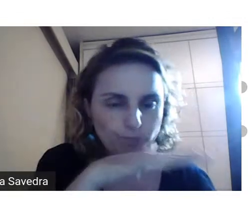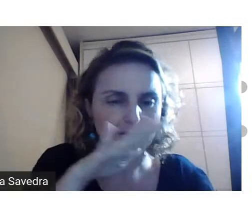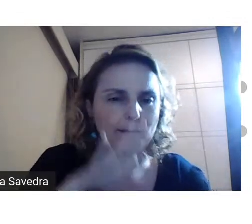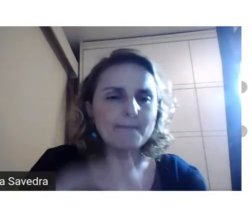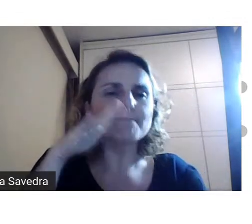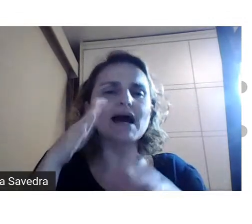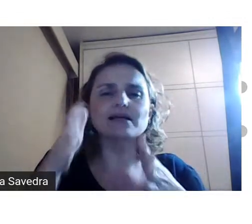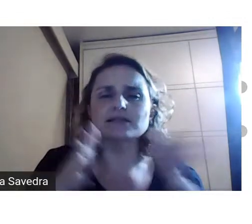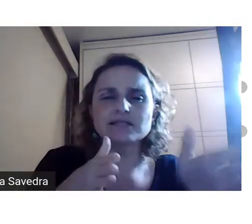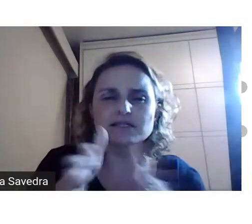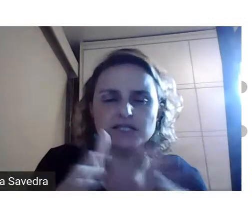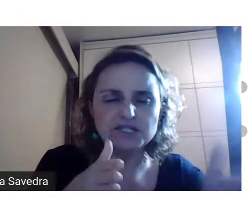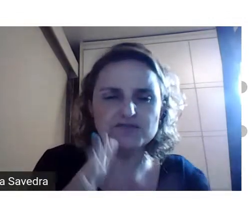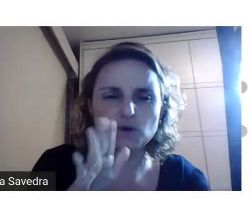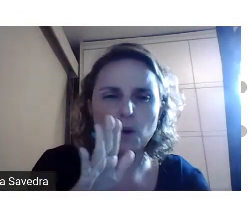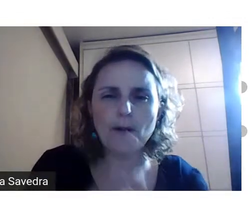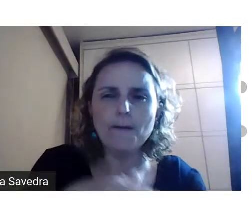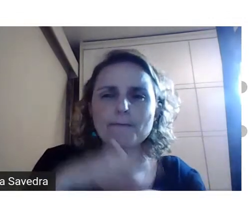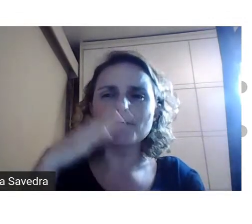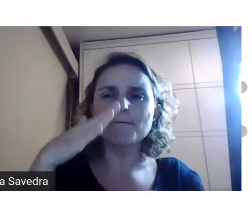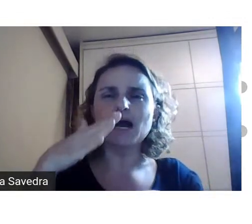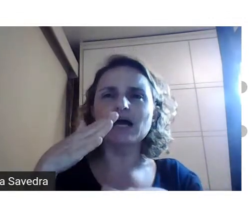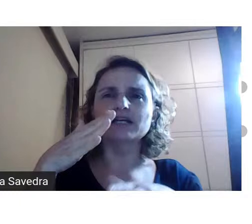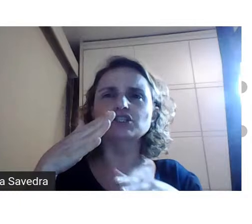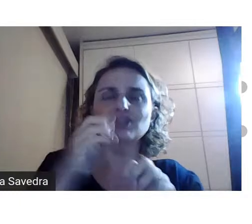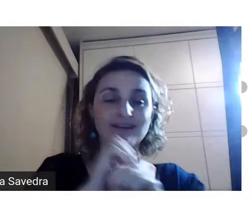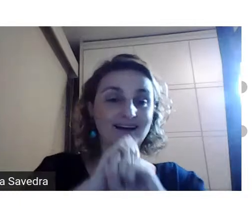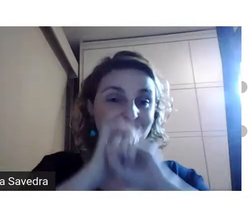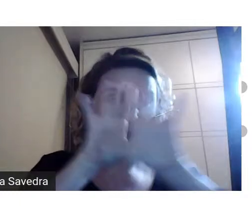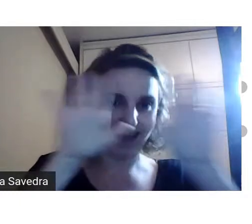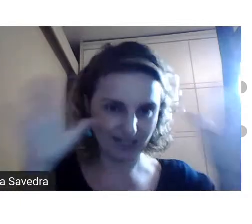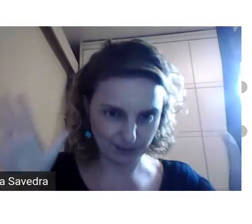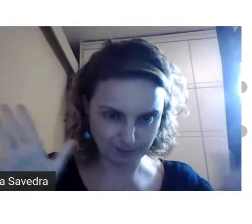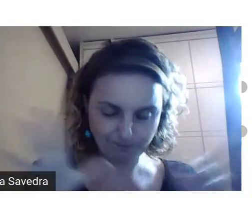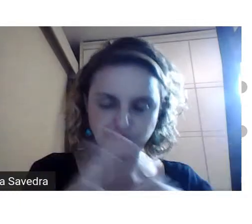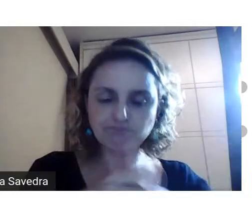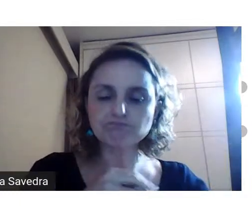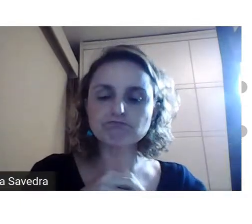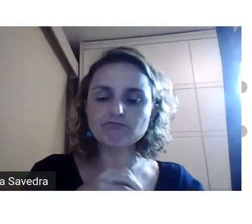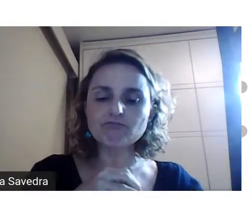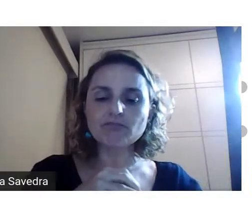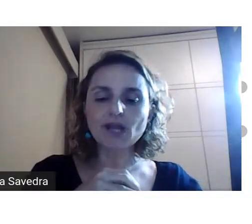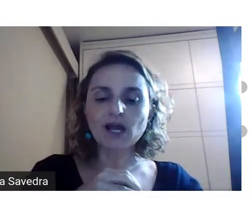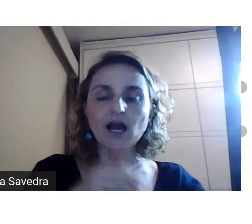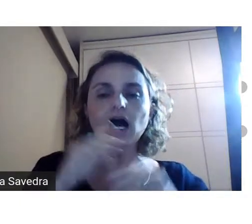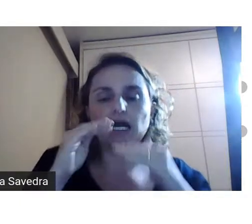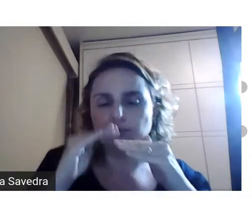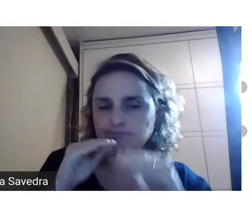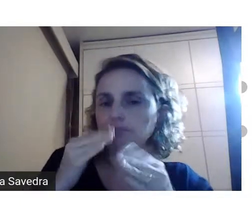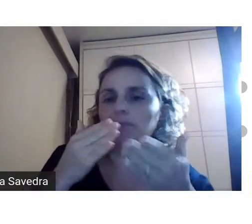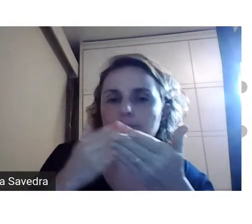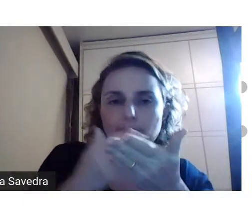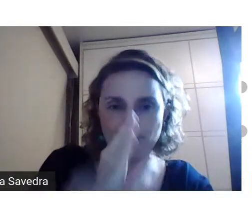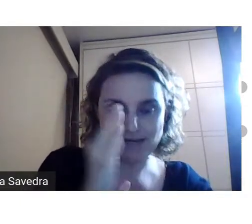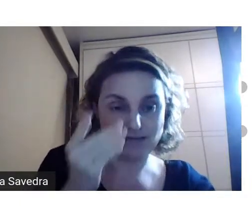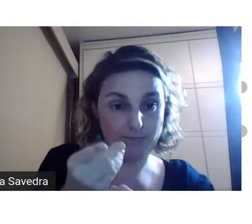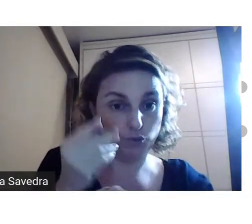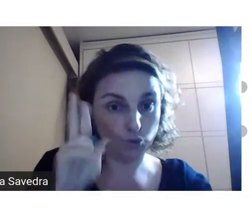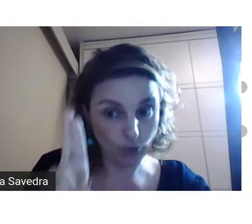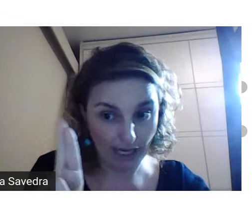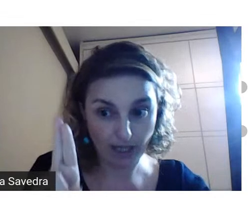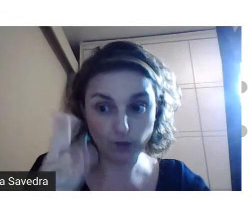metodologias e estratégias na área das mídias é aquele pudessem ter esse